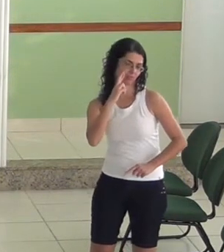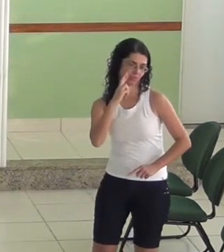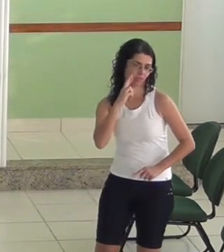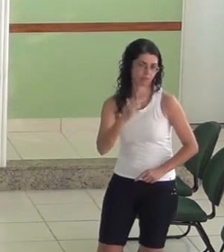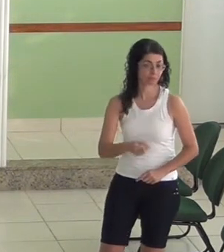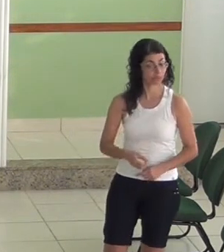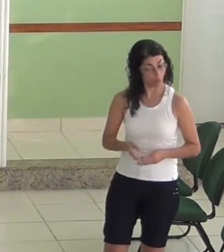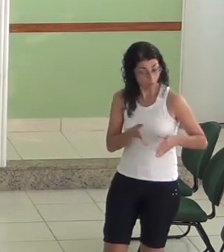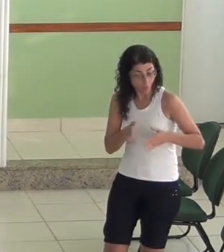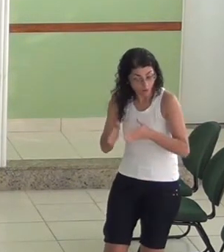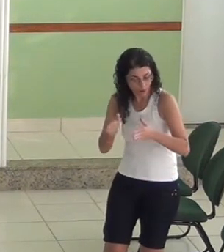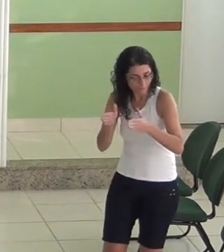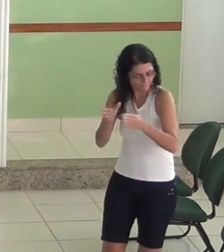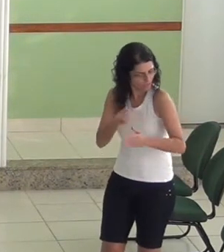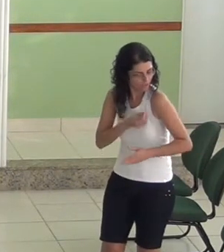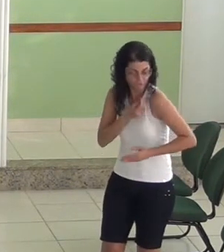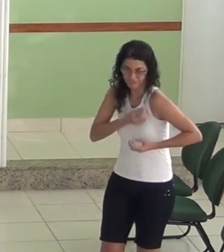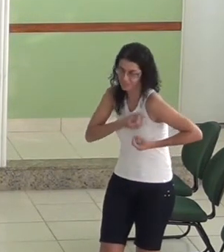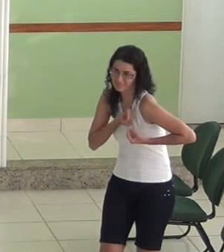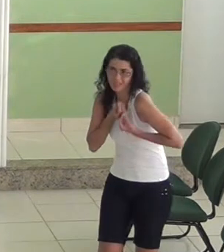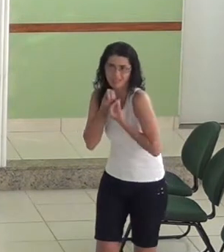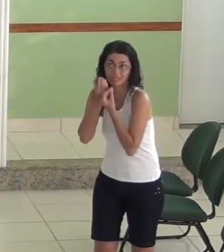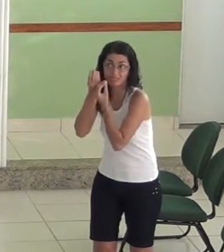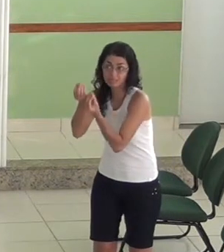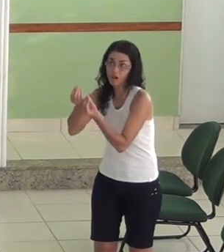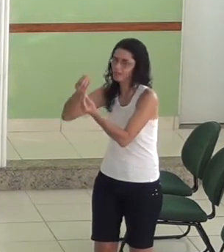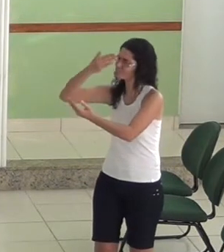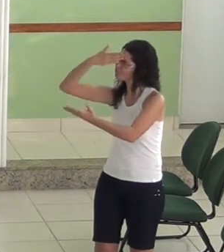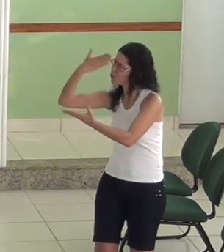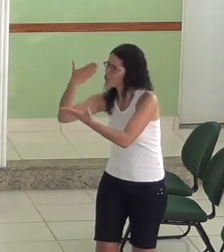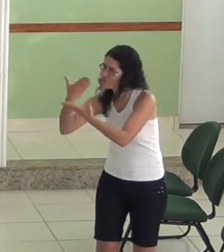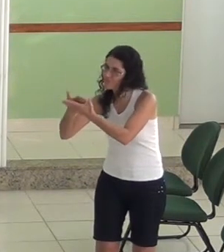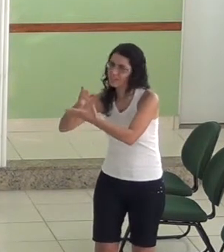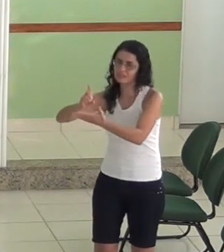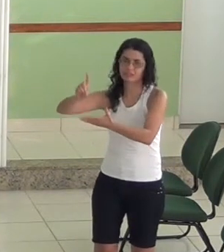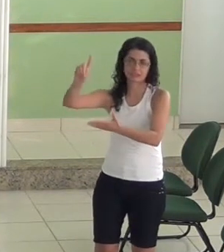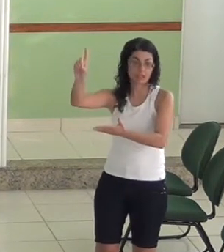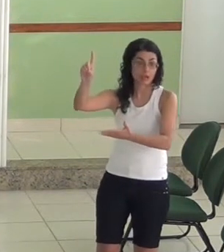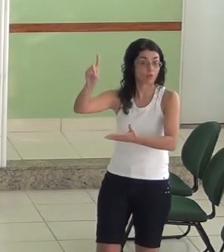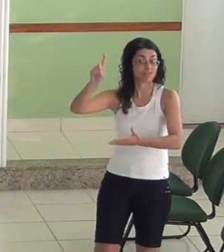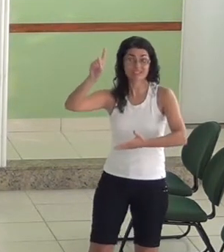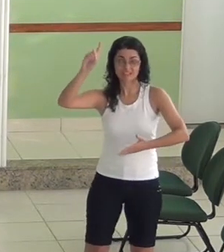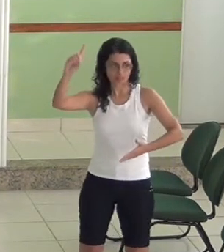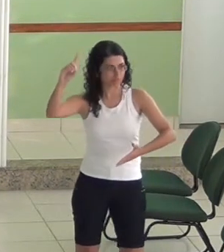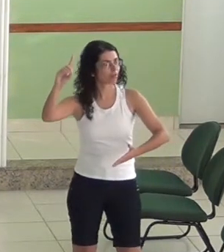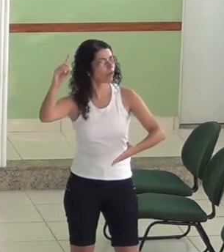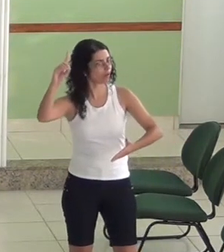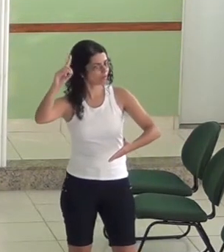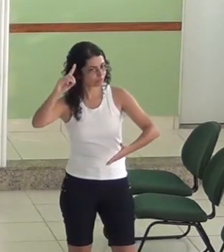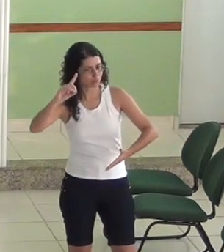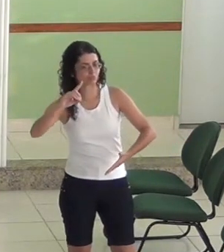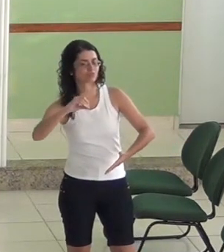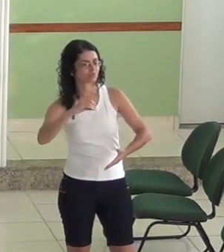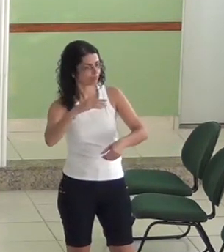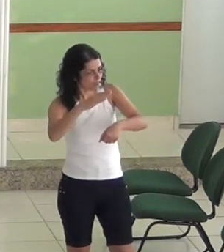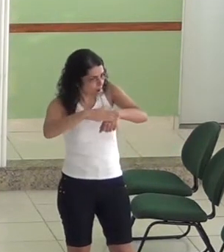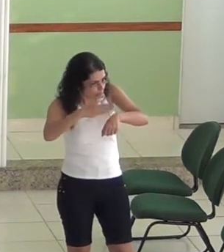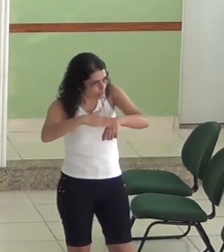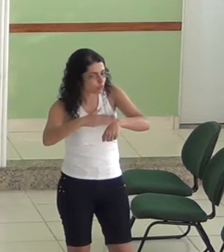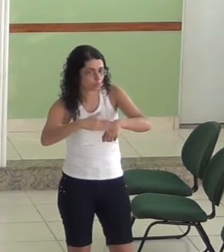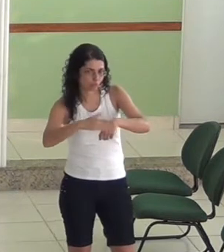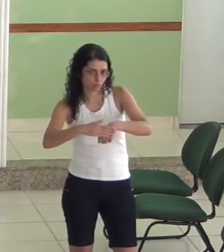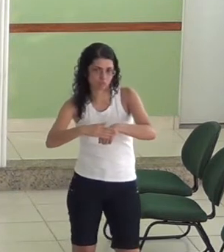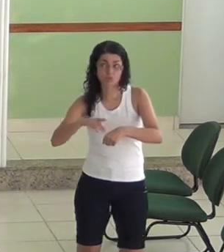Entregue o seu caminho ao Senhor, confie nele e ele agirá. Ele deixará